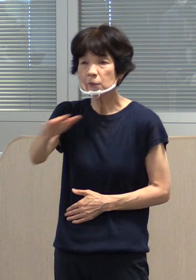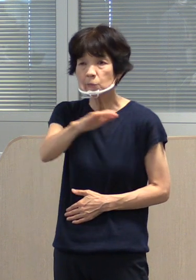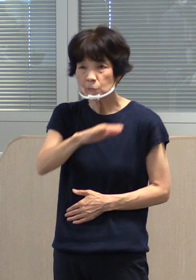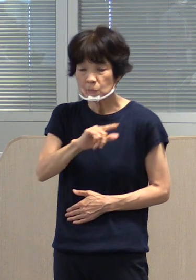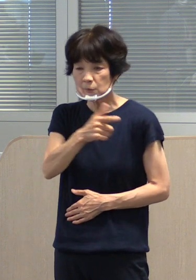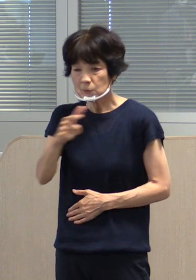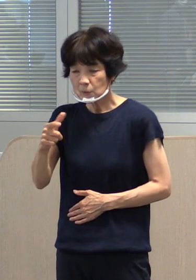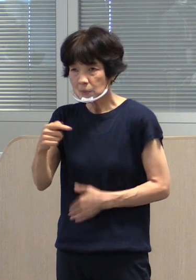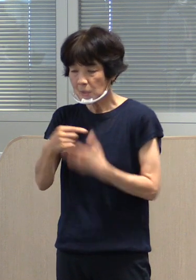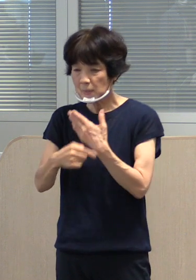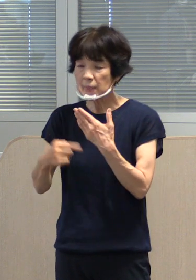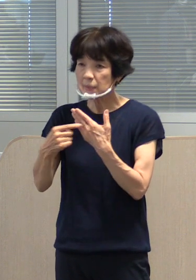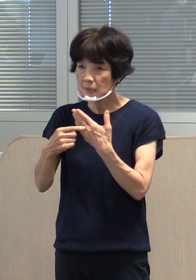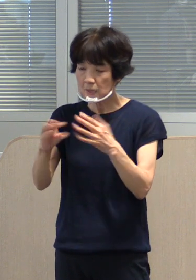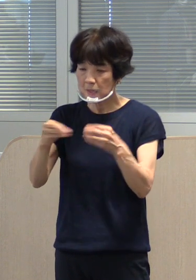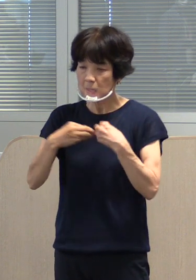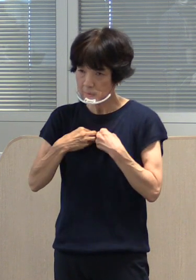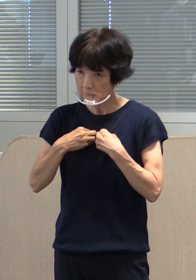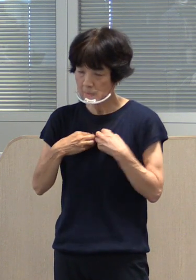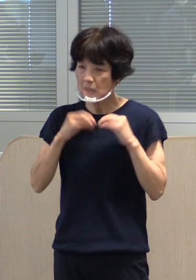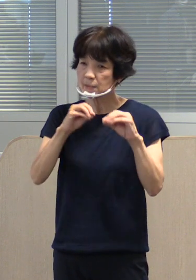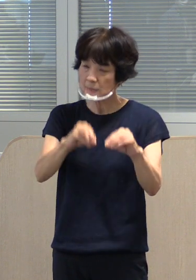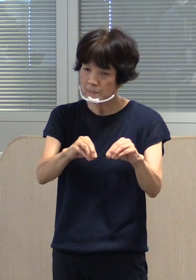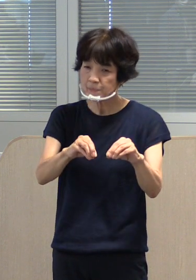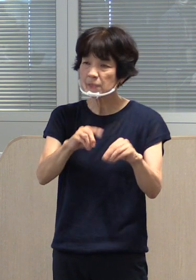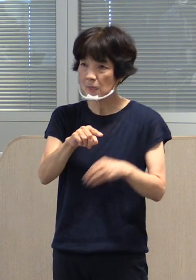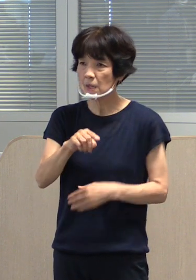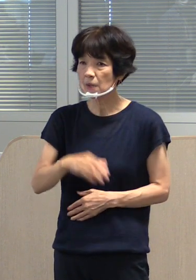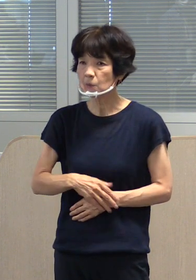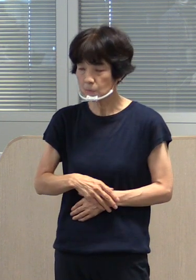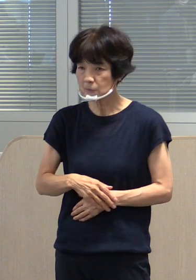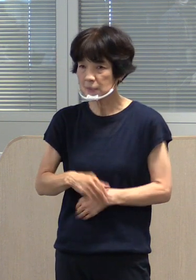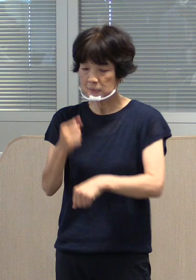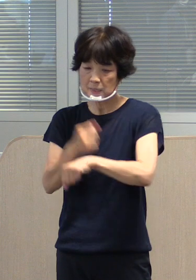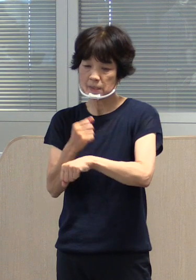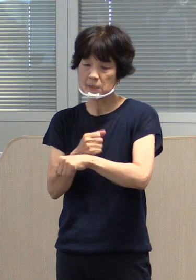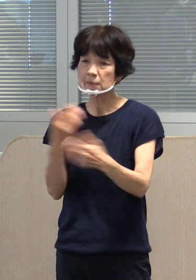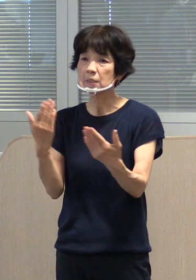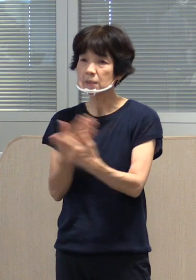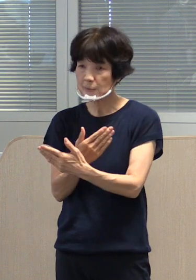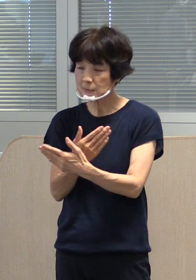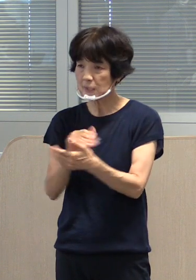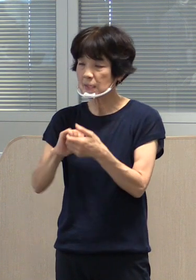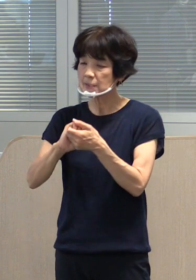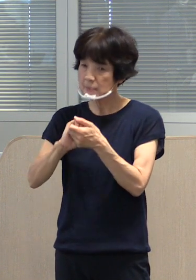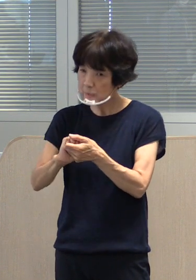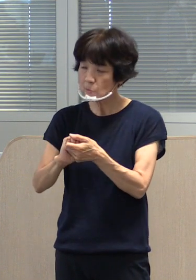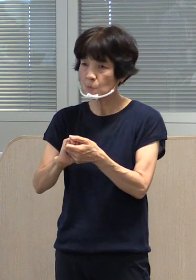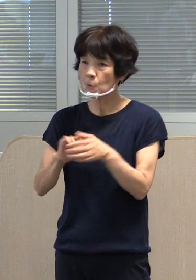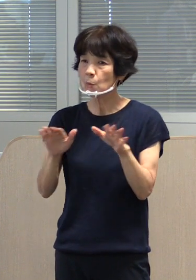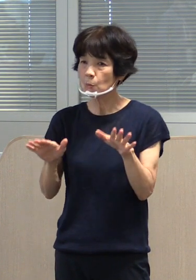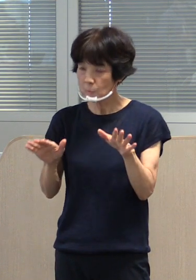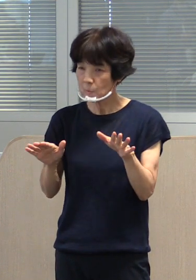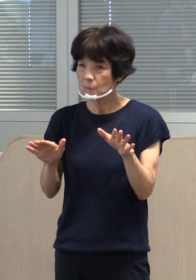ろんな面でこの感染によって、支障をきたしますので、ぜひともこの夏、